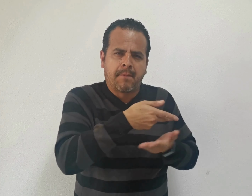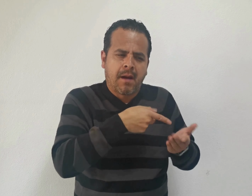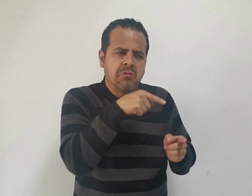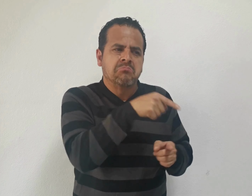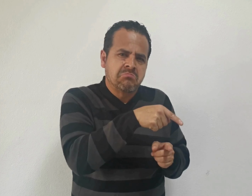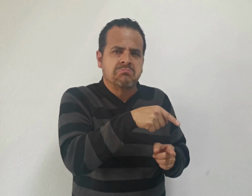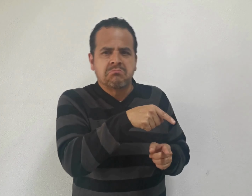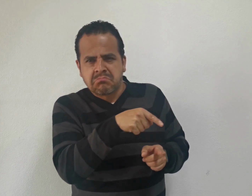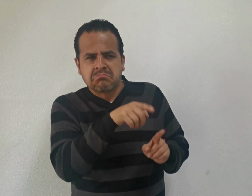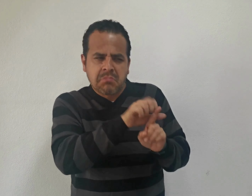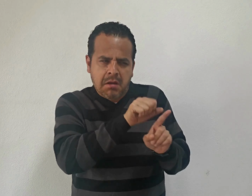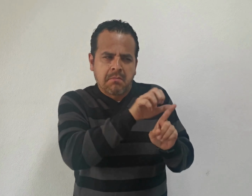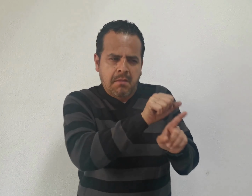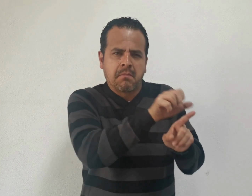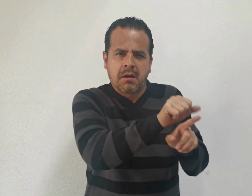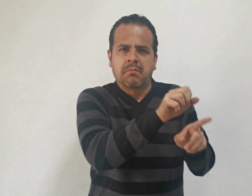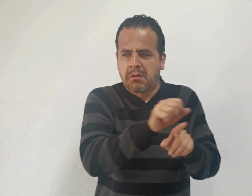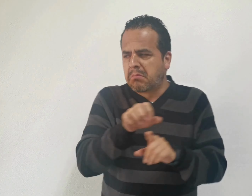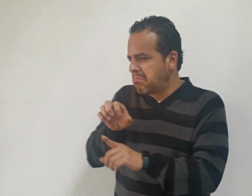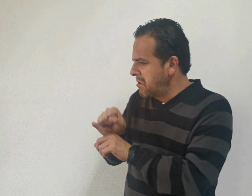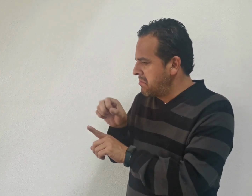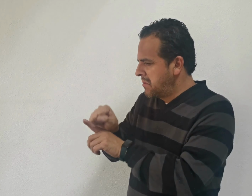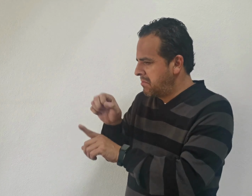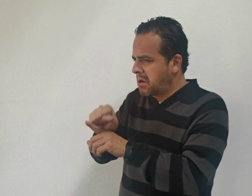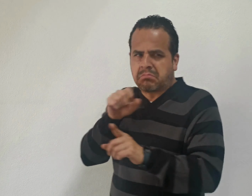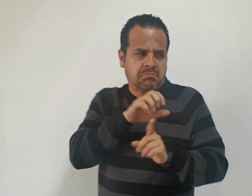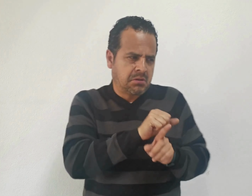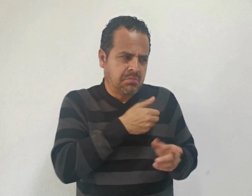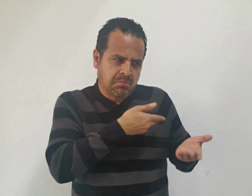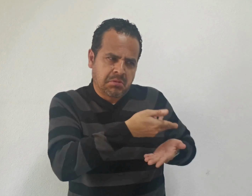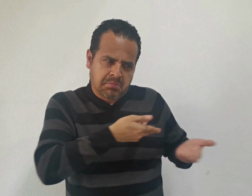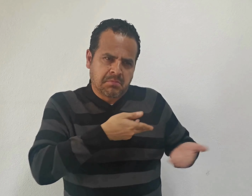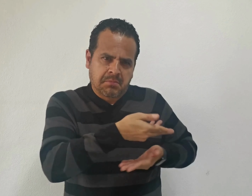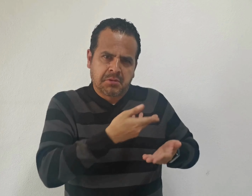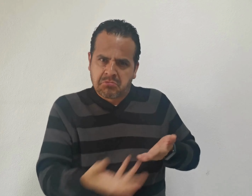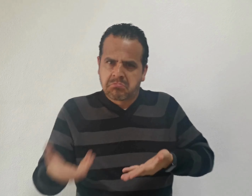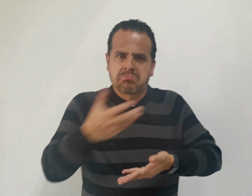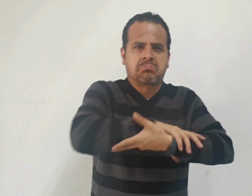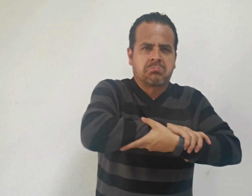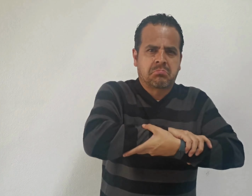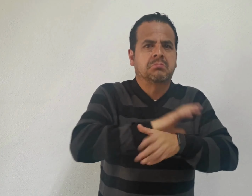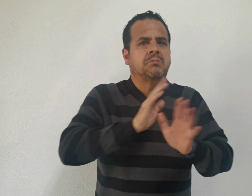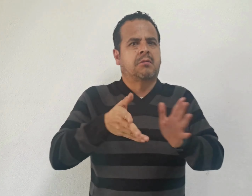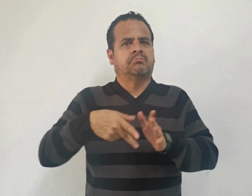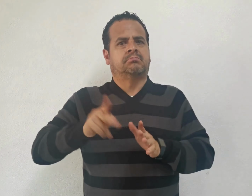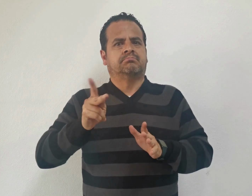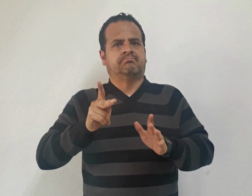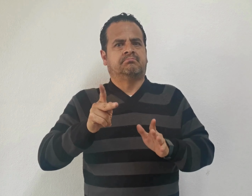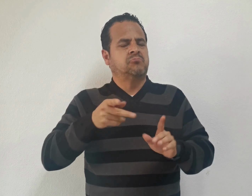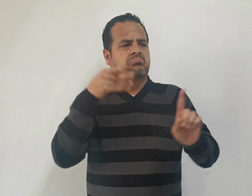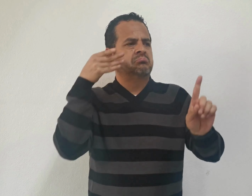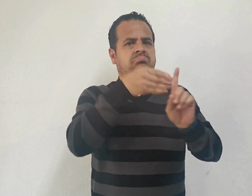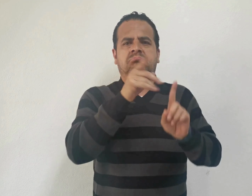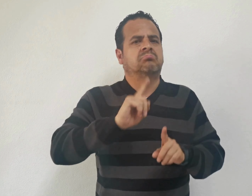yo le daba los míos y como en esta forma de estar monitoreando nuestros avances creo que ahora más que propósitos